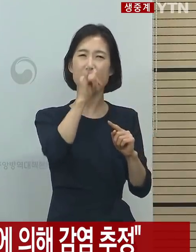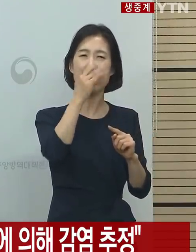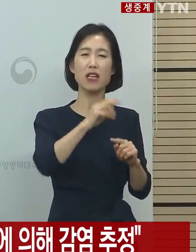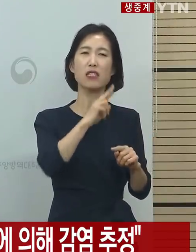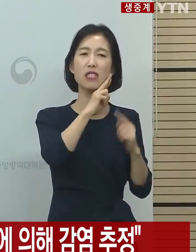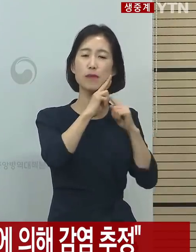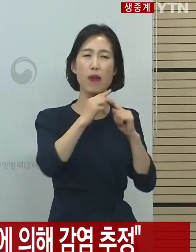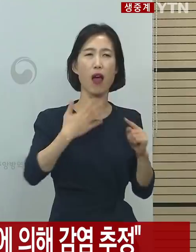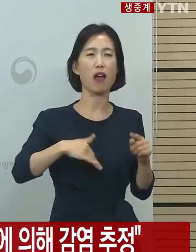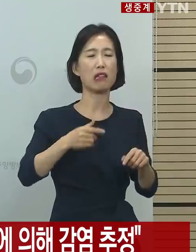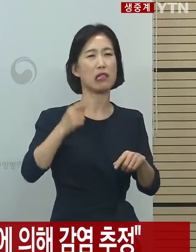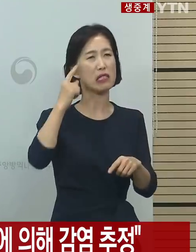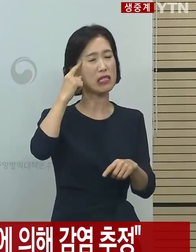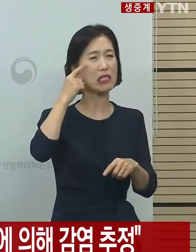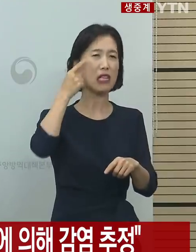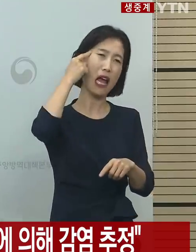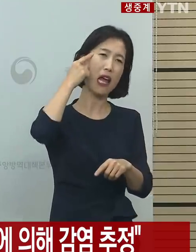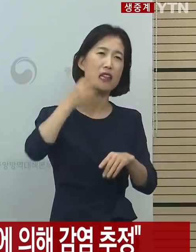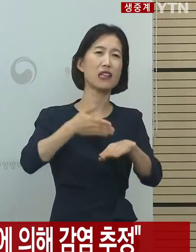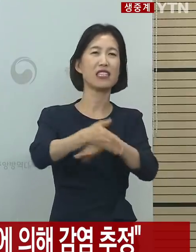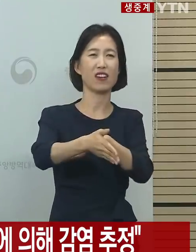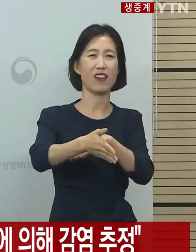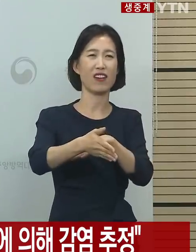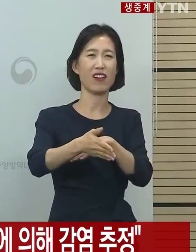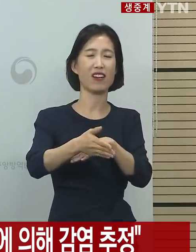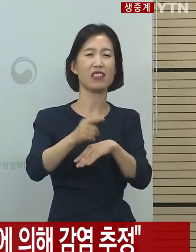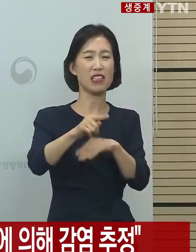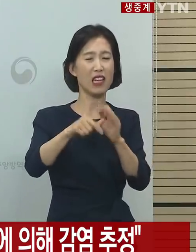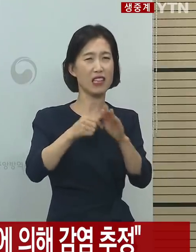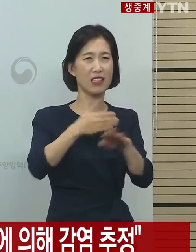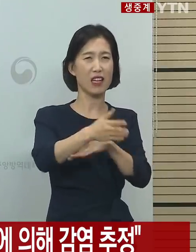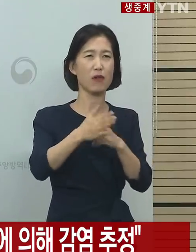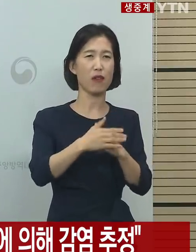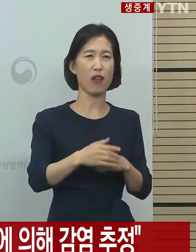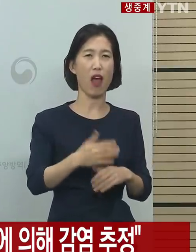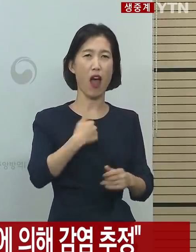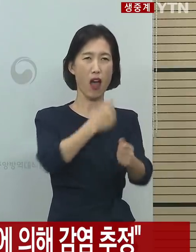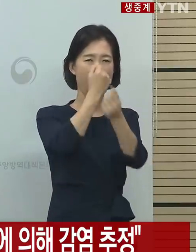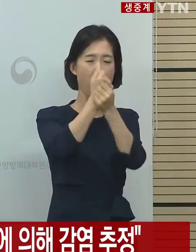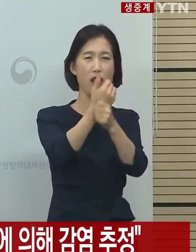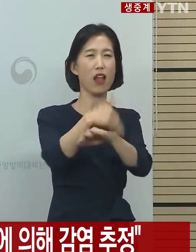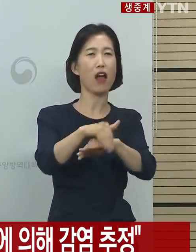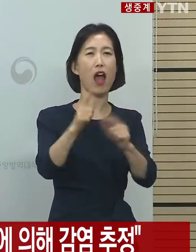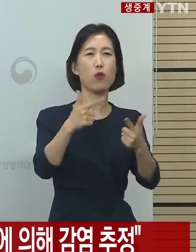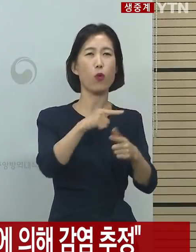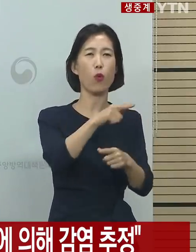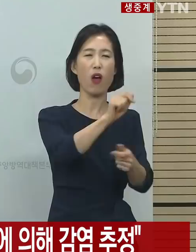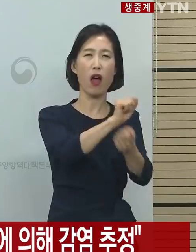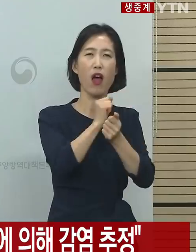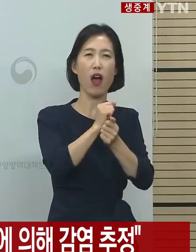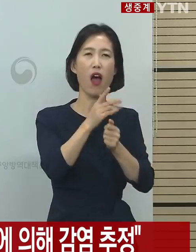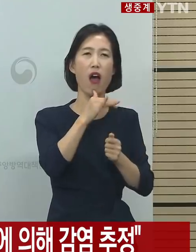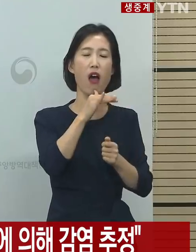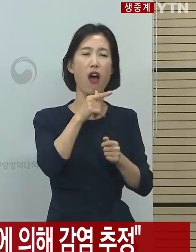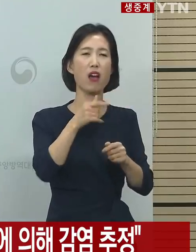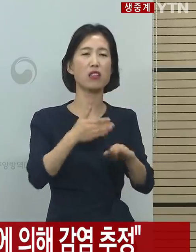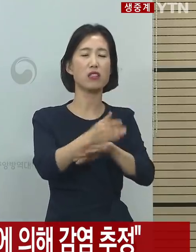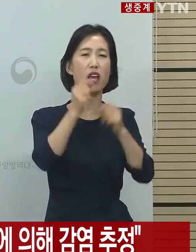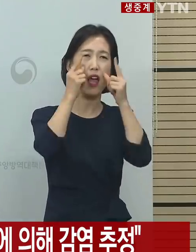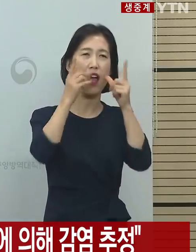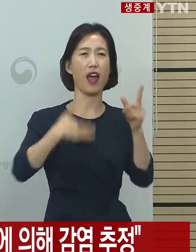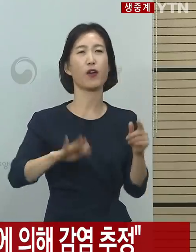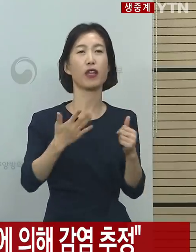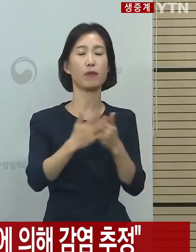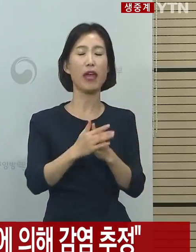때문에 본인이 그 증상에 대한 거를 인지하기는 좀 한계가 있었을 거라고는 생각을 합니다. 또한 그 천안